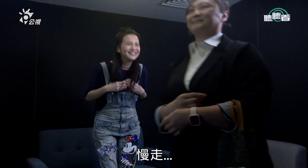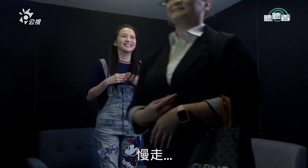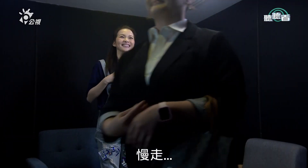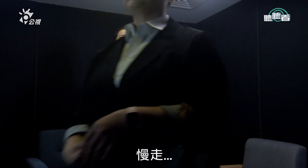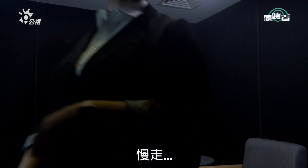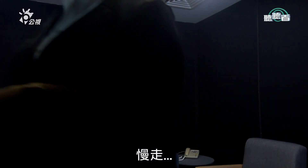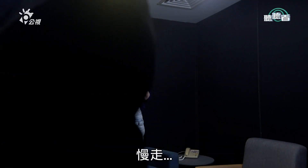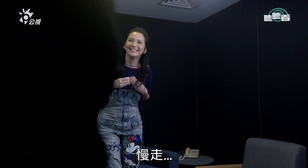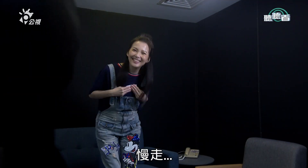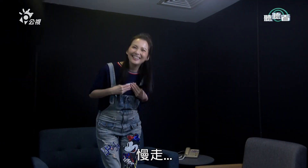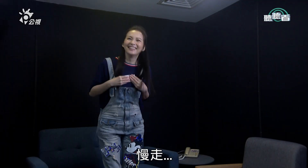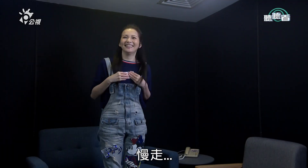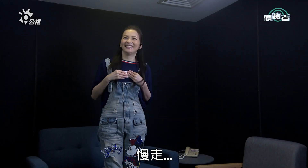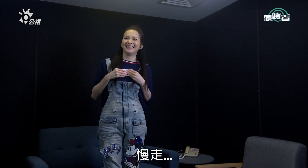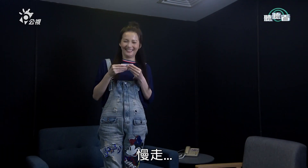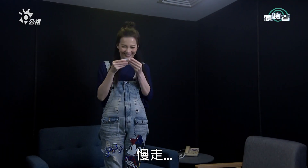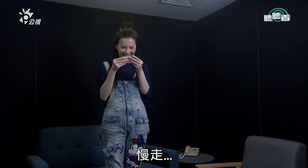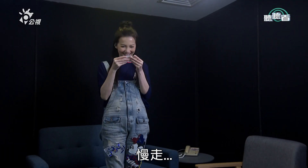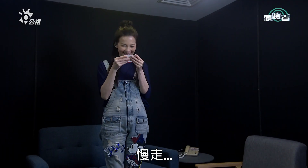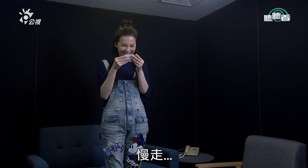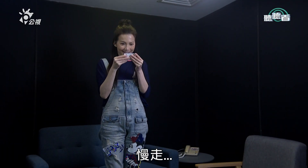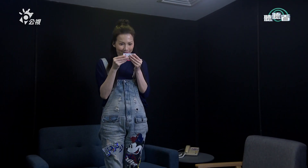慢走，慢走。